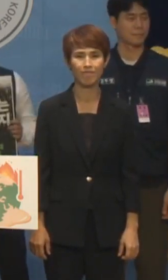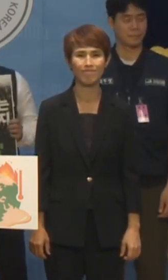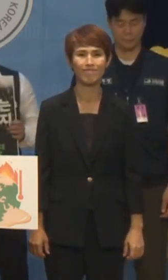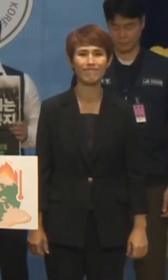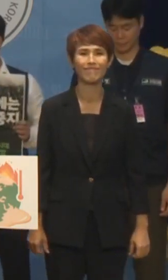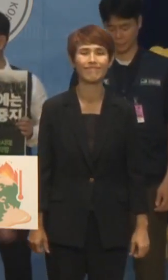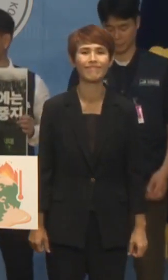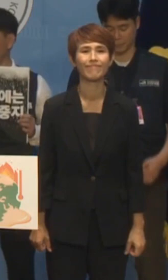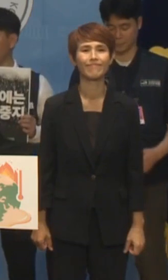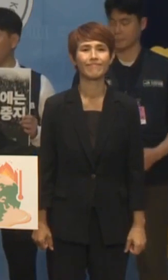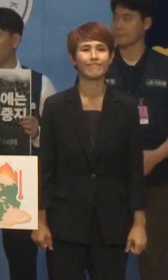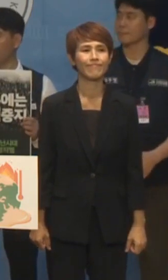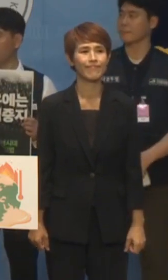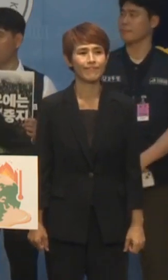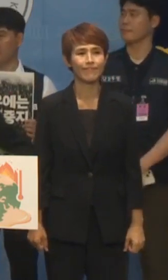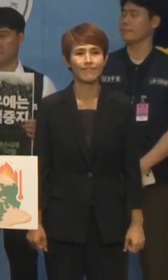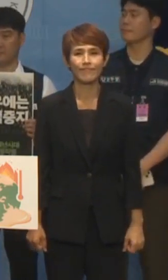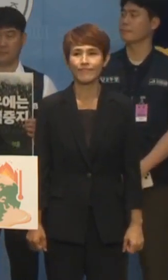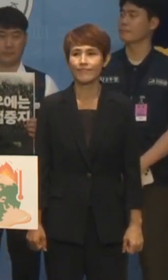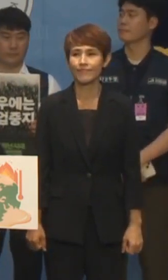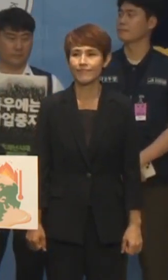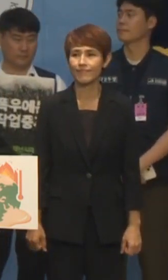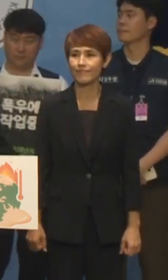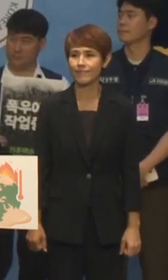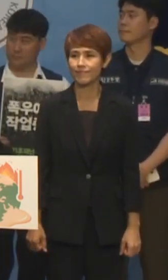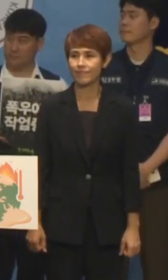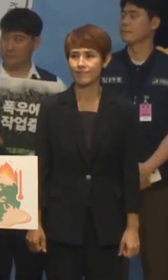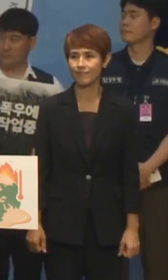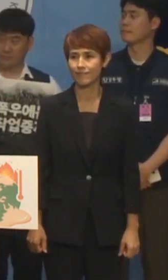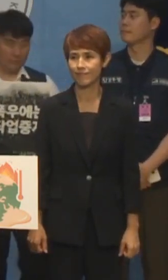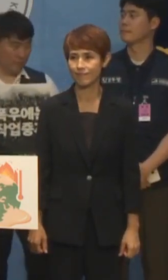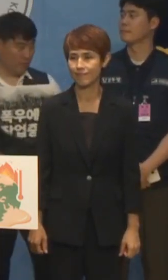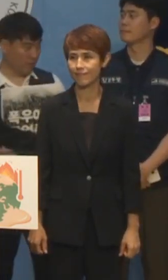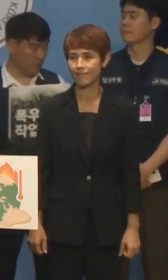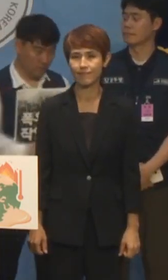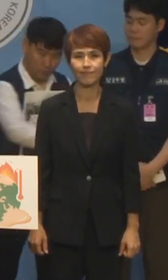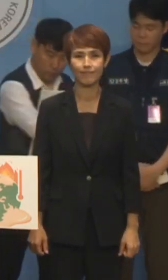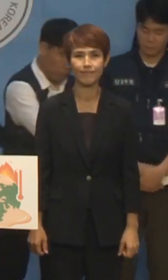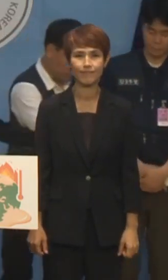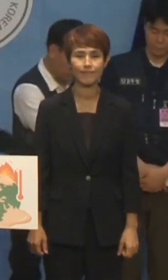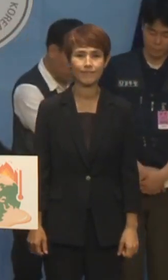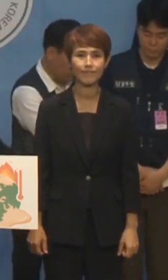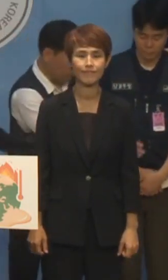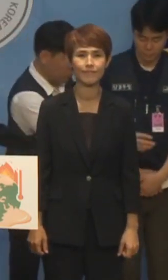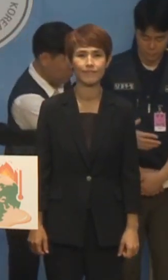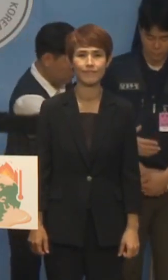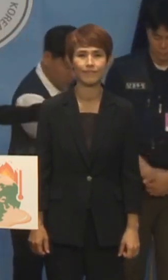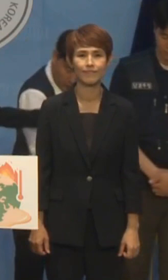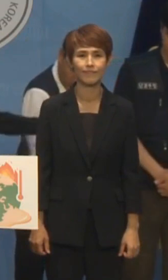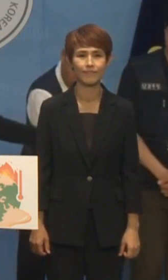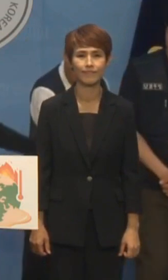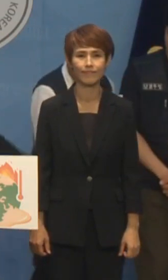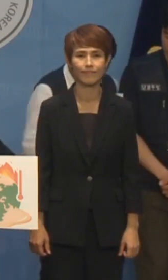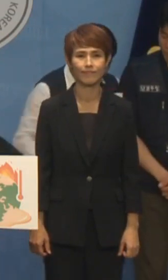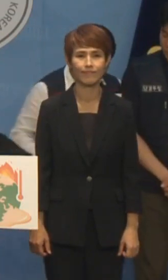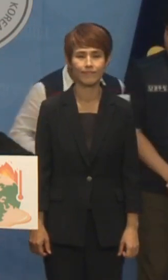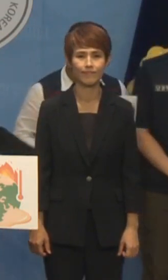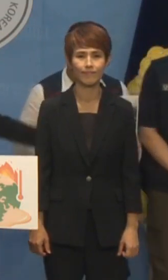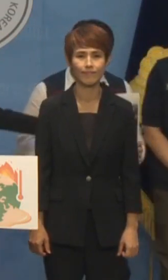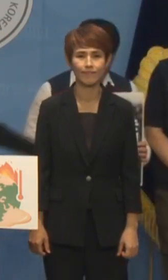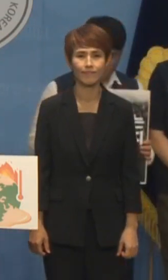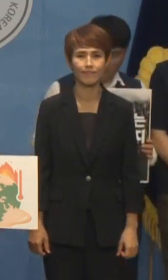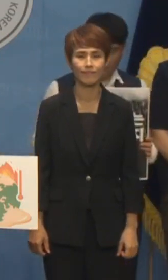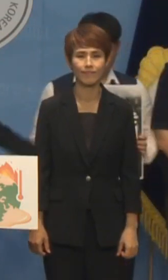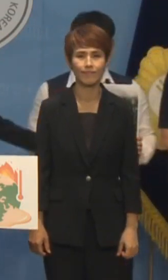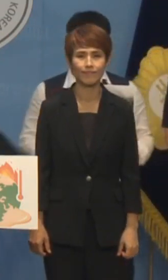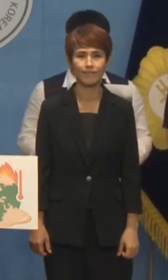아니, 이쪽 앞, 제 옆으로 서주시면. 이렇게 서주시면. 앞으로.